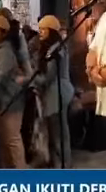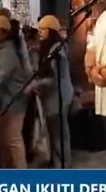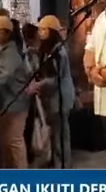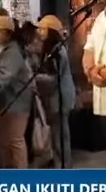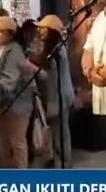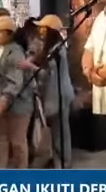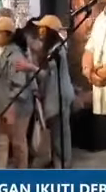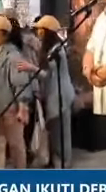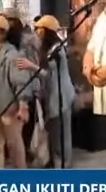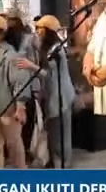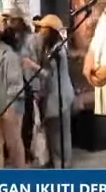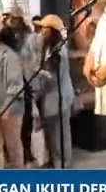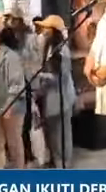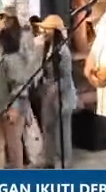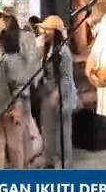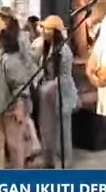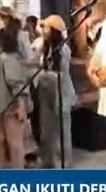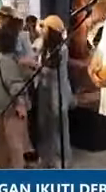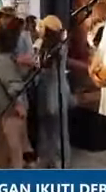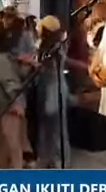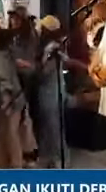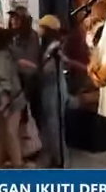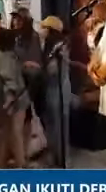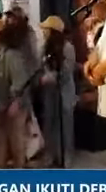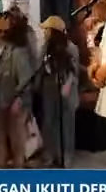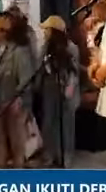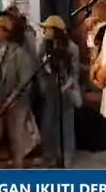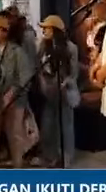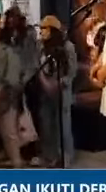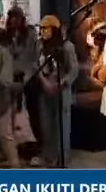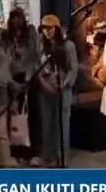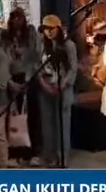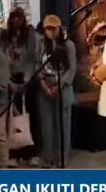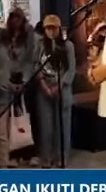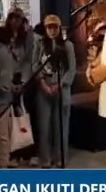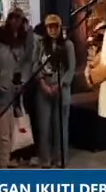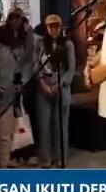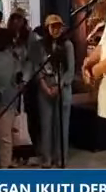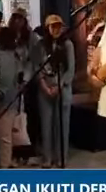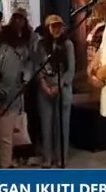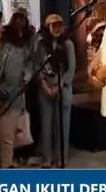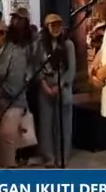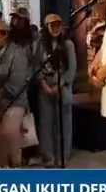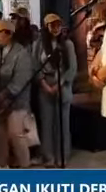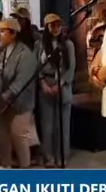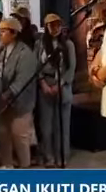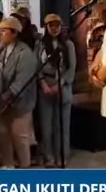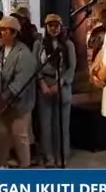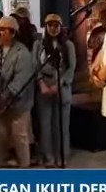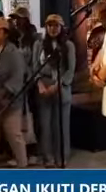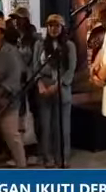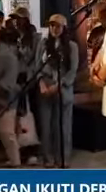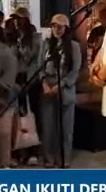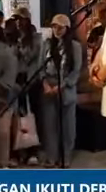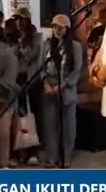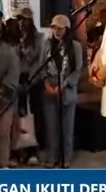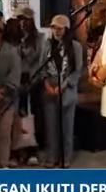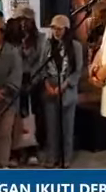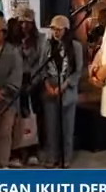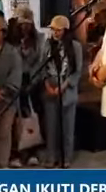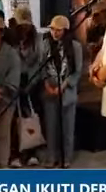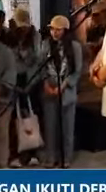mengungkapkan keresahannya saat menghadiri Festival Negeri Elok di Cilandak, Jakarta Selatan pada Sabtu 3 Februari. Menteri Pertahanan